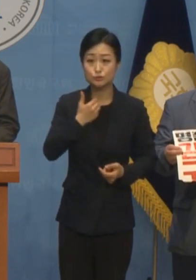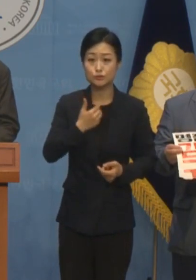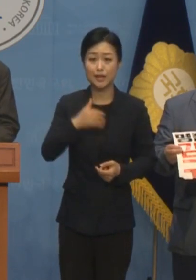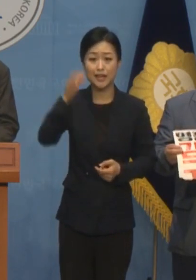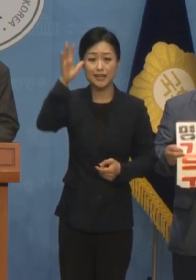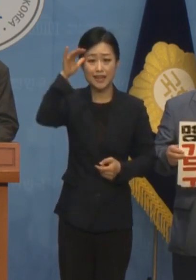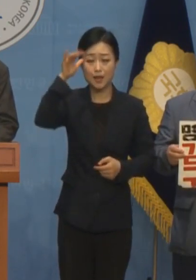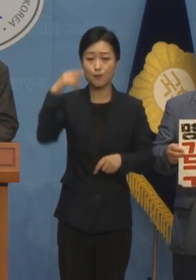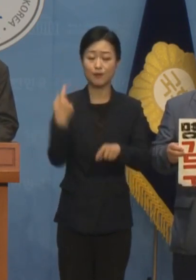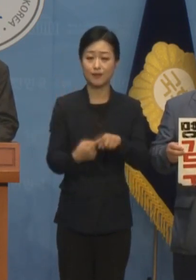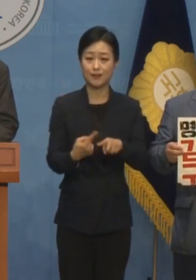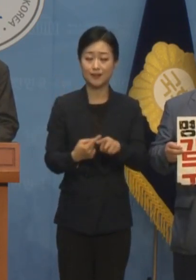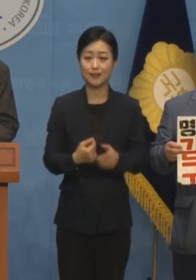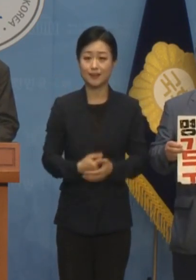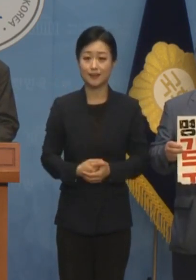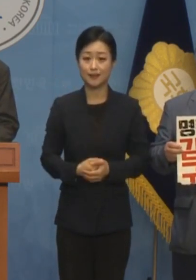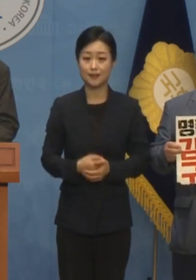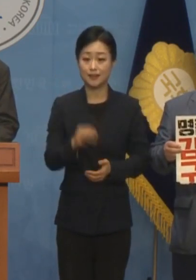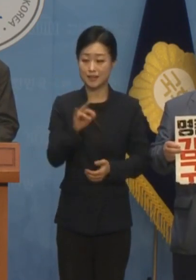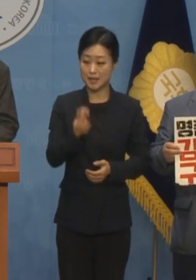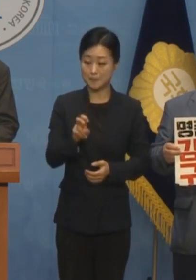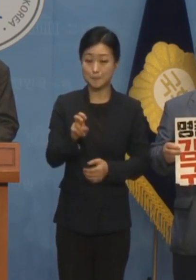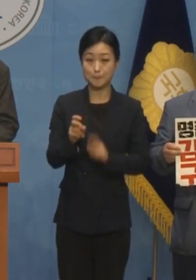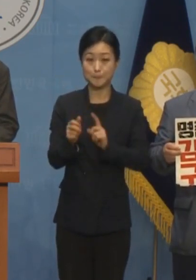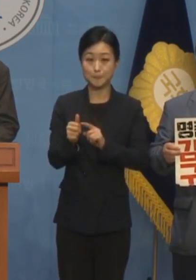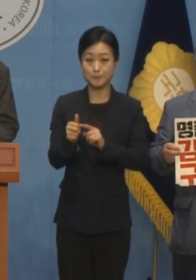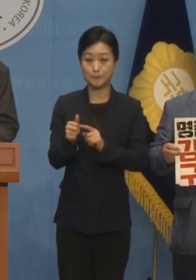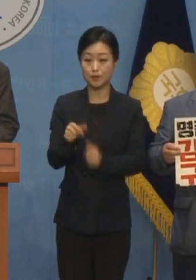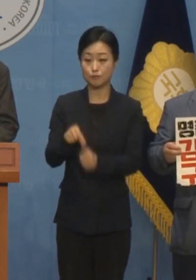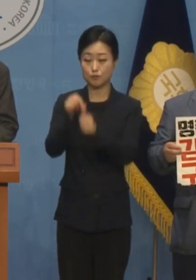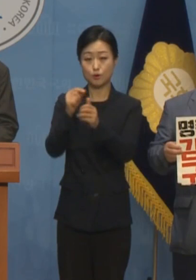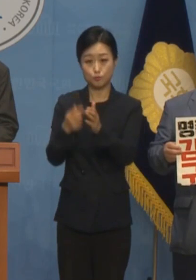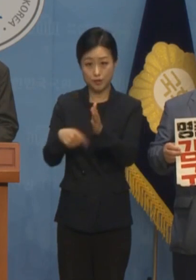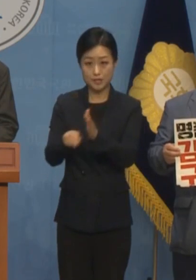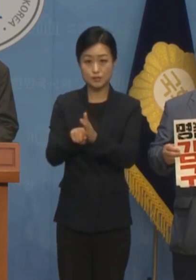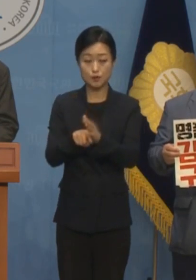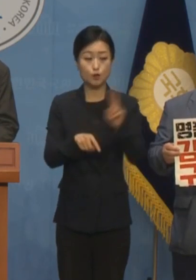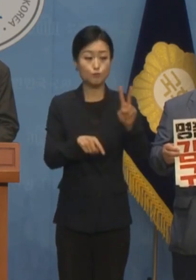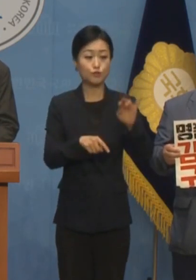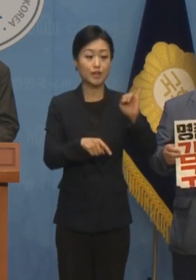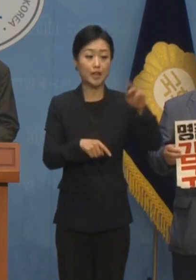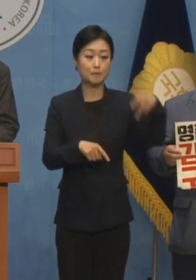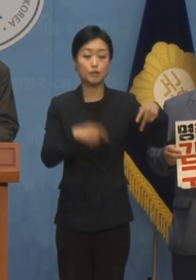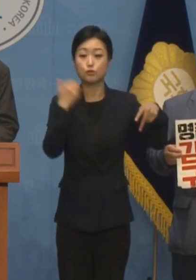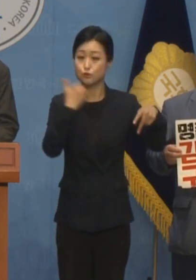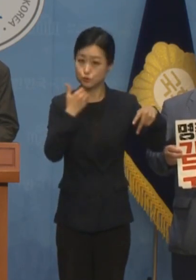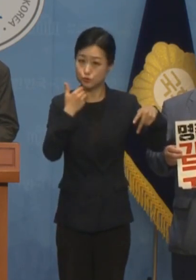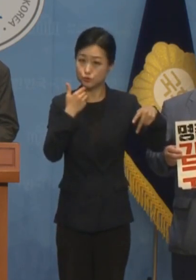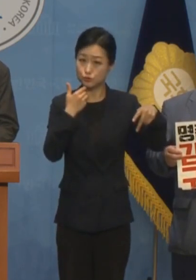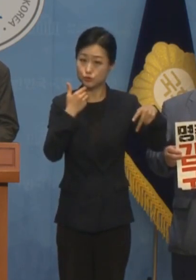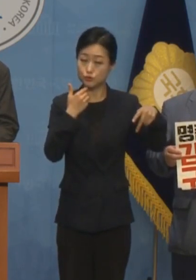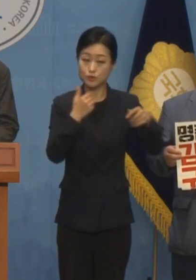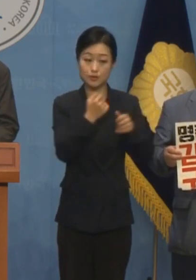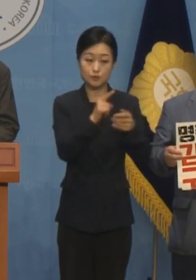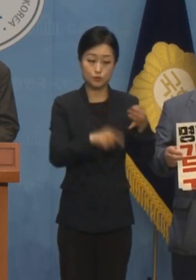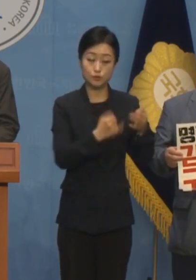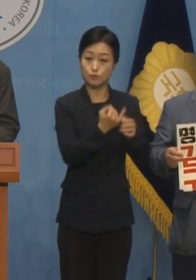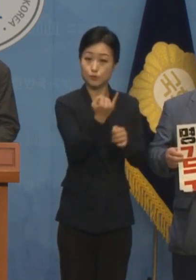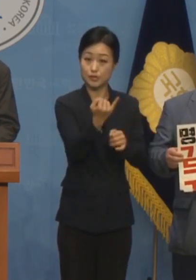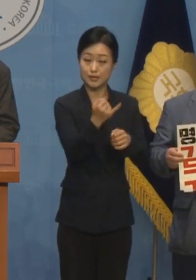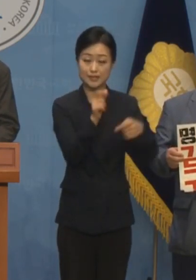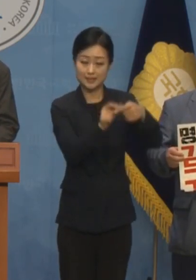개판입니다. 임성근 금융로비의 VIP 실체는 누구이고 또 대통령 부인